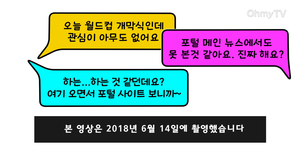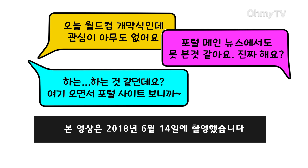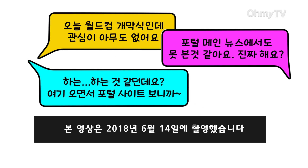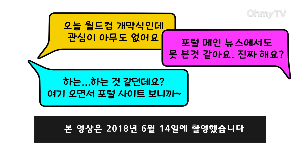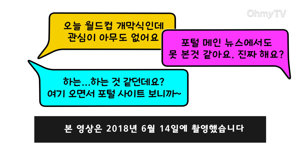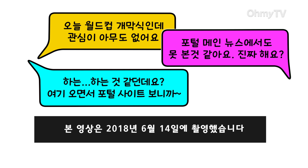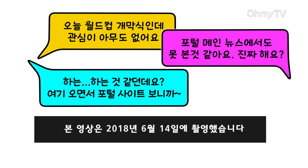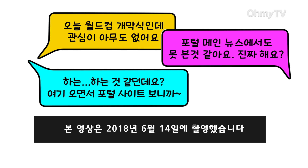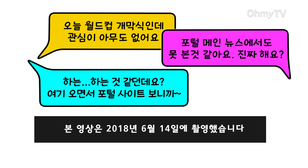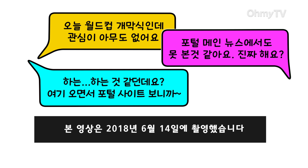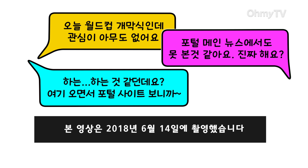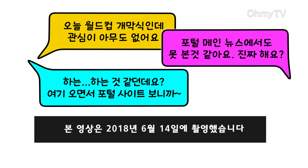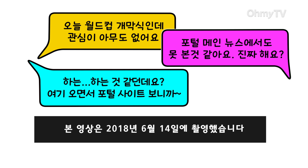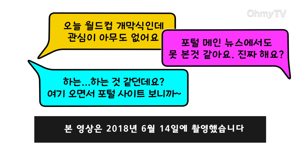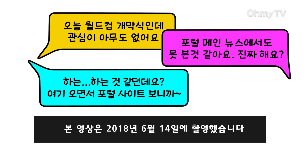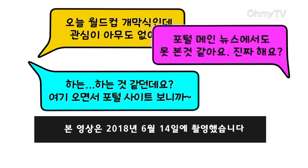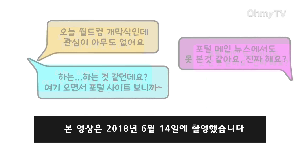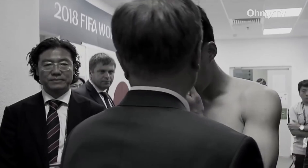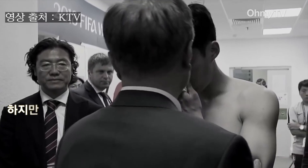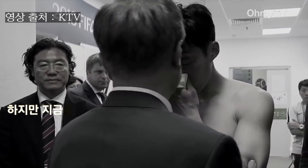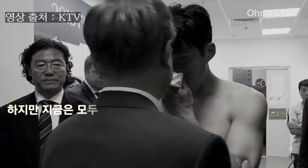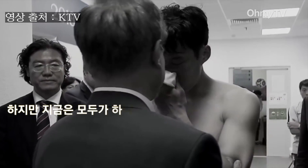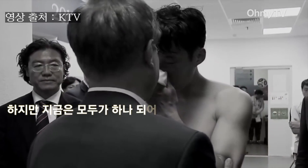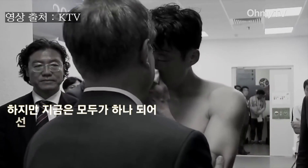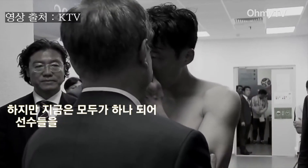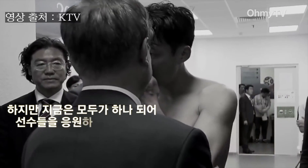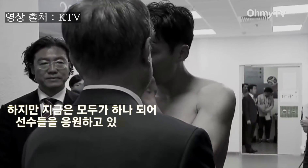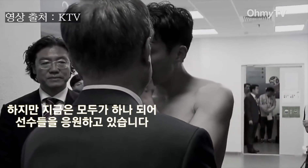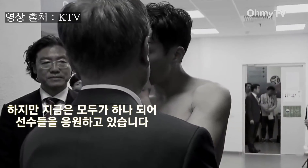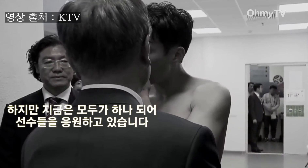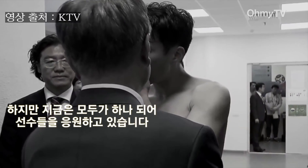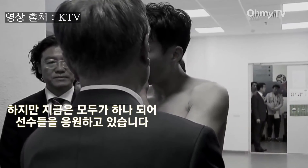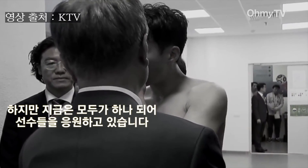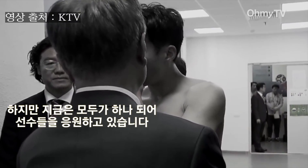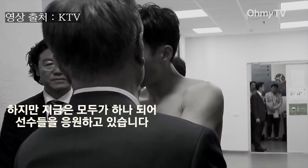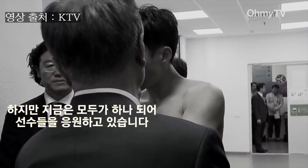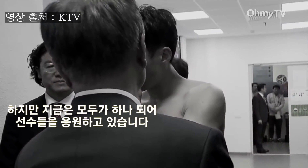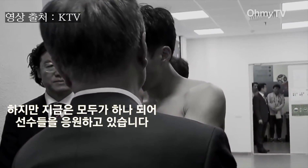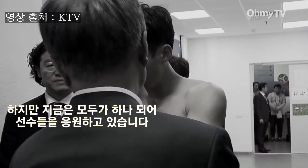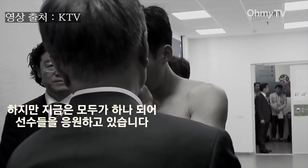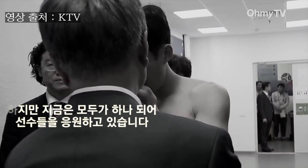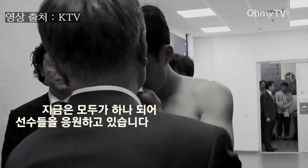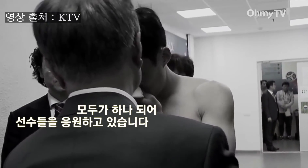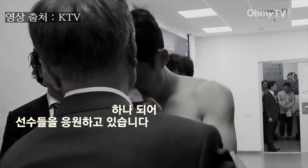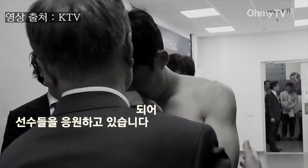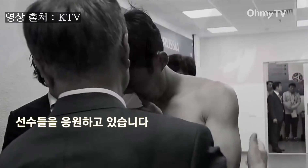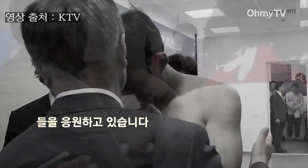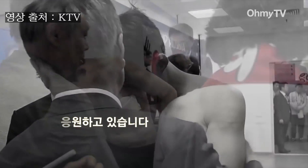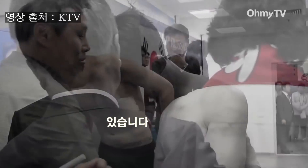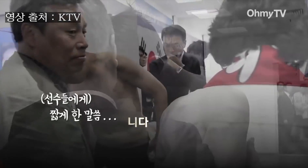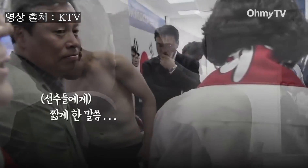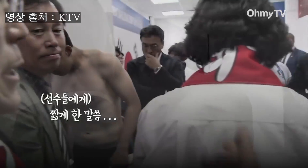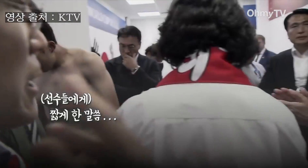다운 보니까 떠 있더라고요. 개막식인다고. 세상 사람들 모두 짧게 한